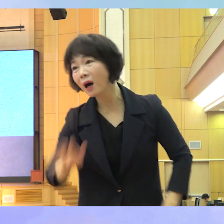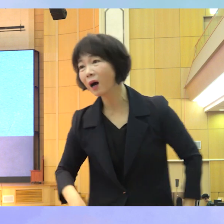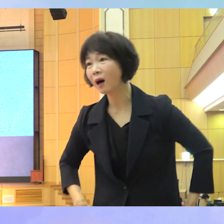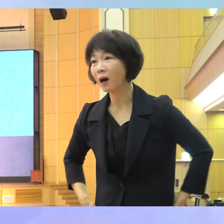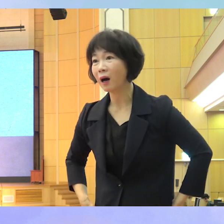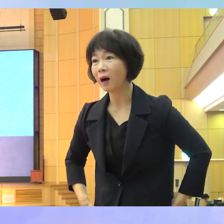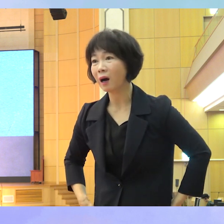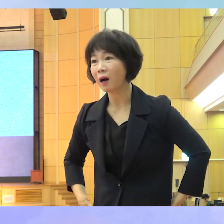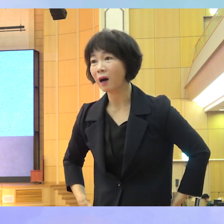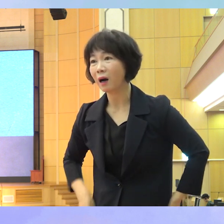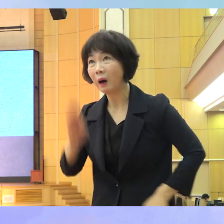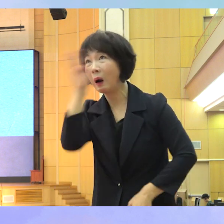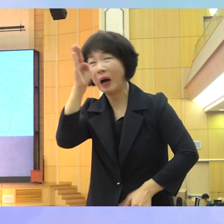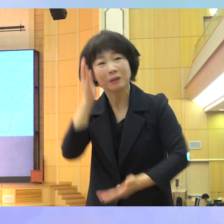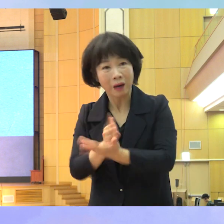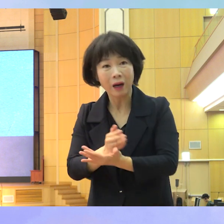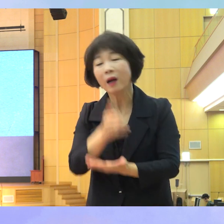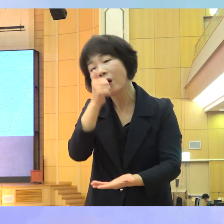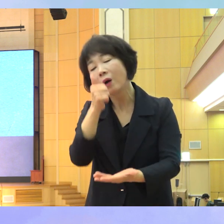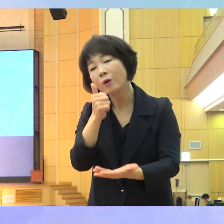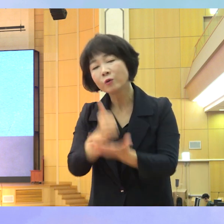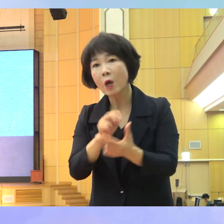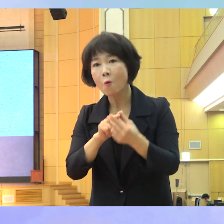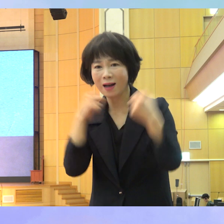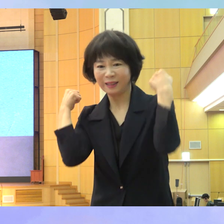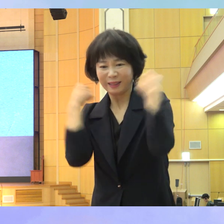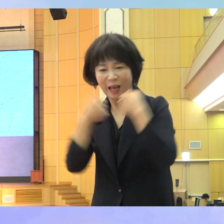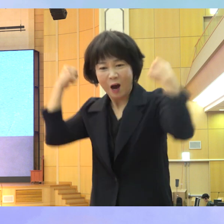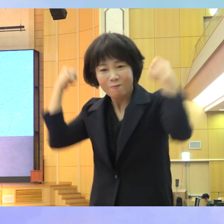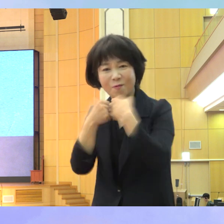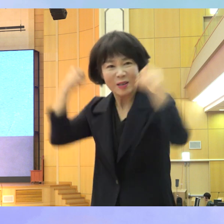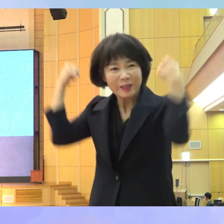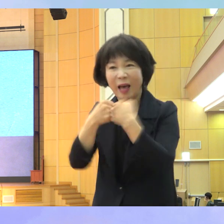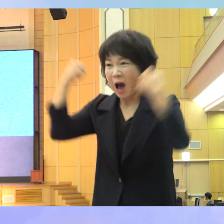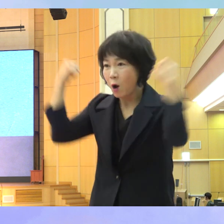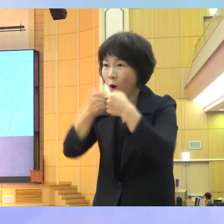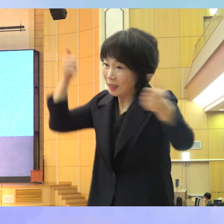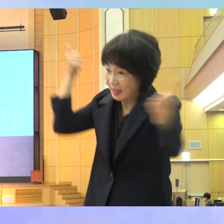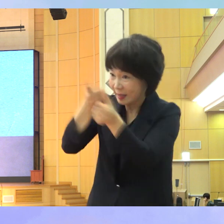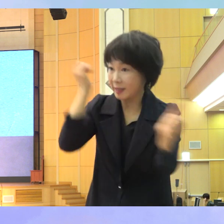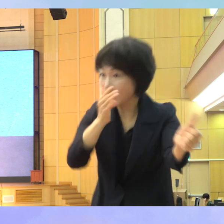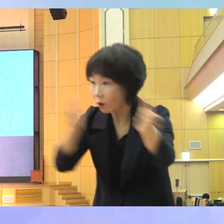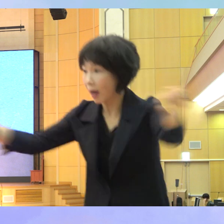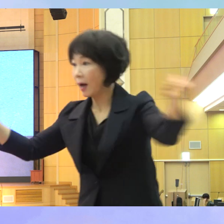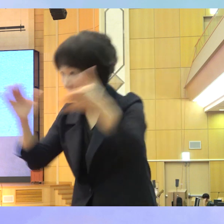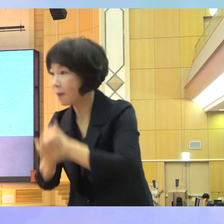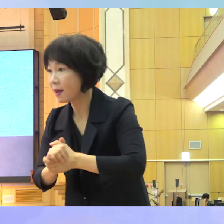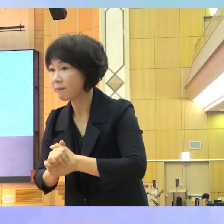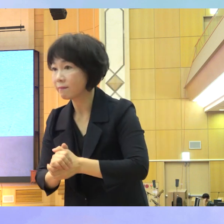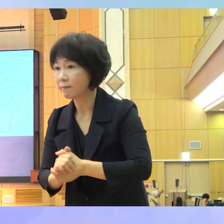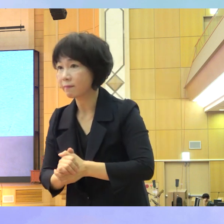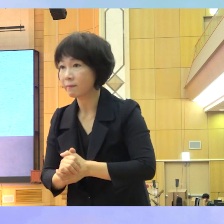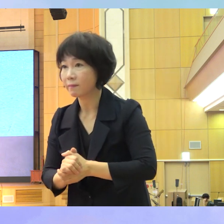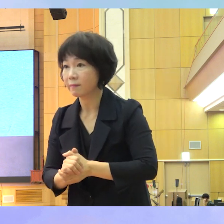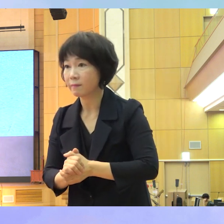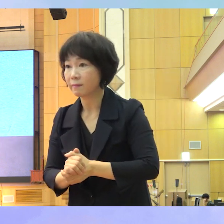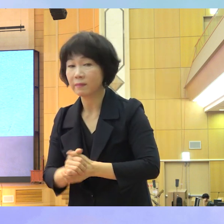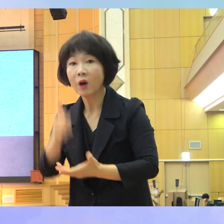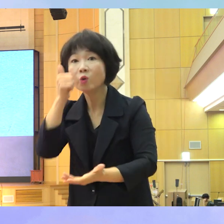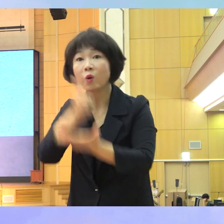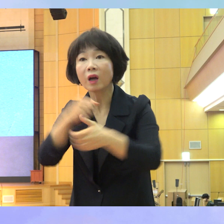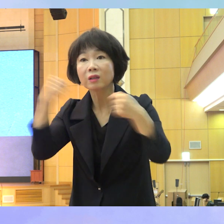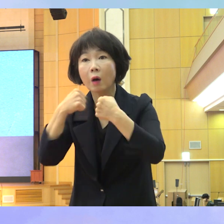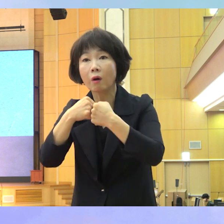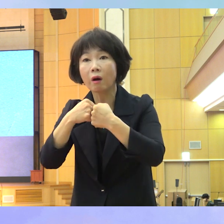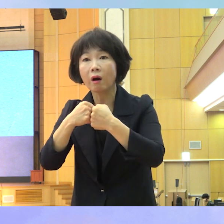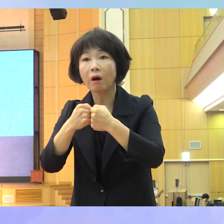우리에게 죄와 싸우고, 지금 어떻게 살아가라는 거, 성화는 어떤 것이다, 어떻게 살아가는 것이다 라고 지금 얘기하고